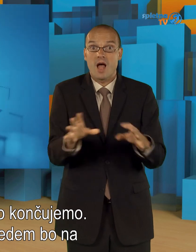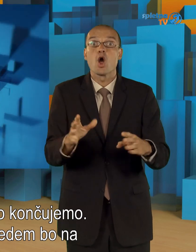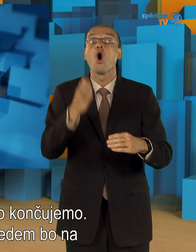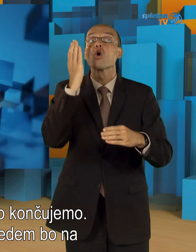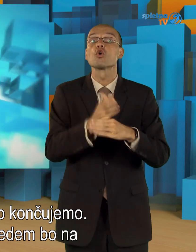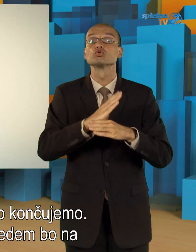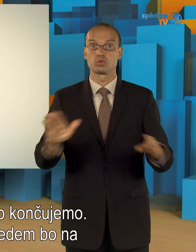končujemo.